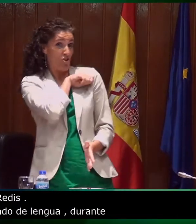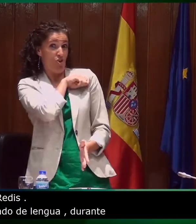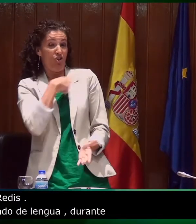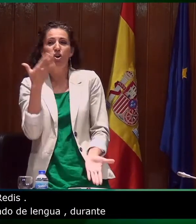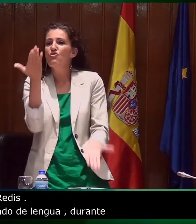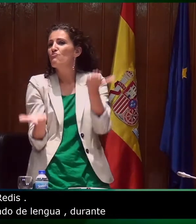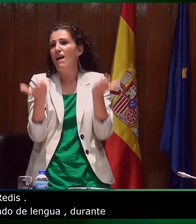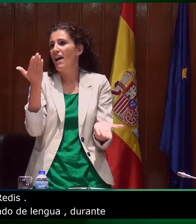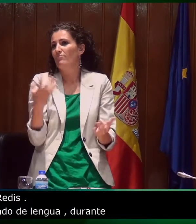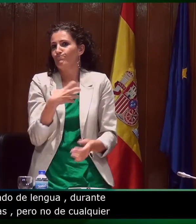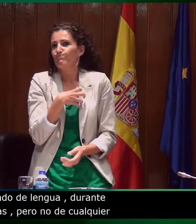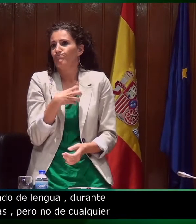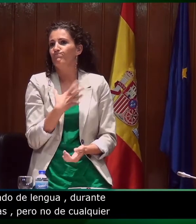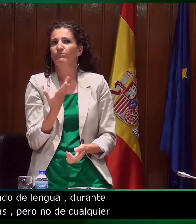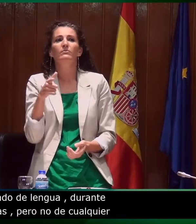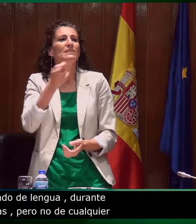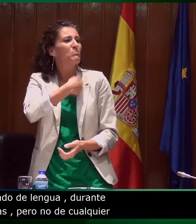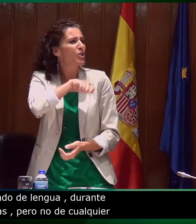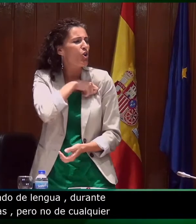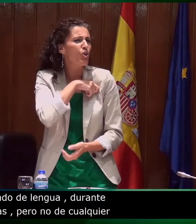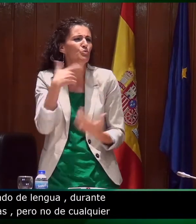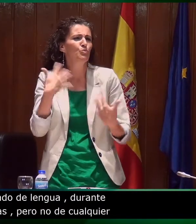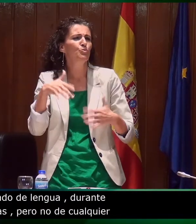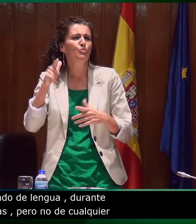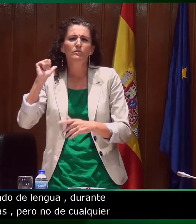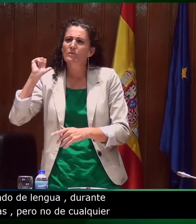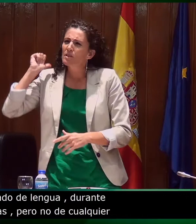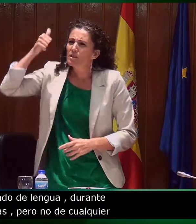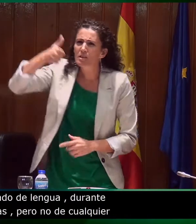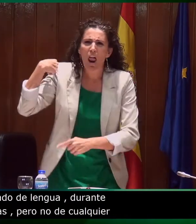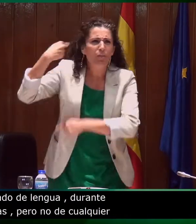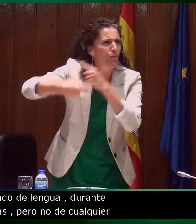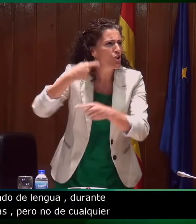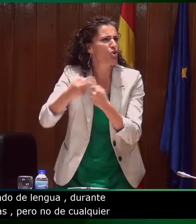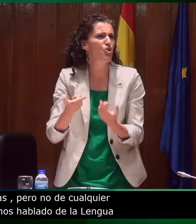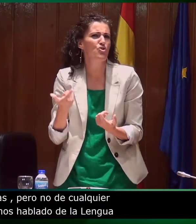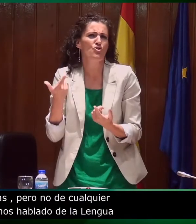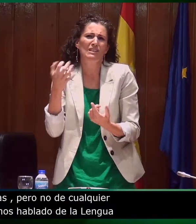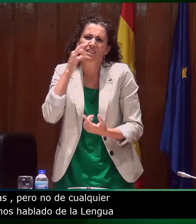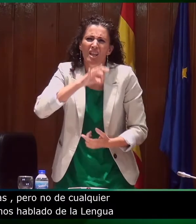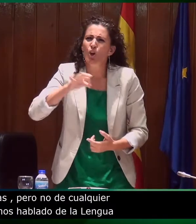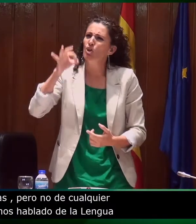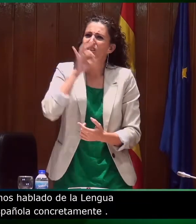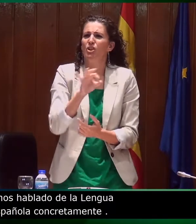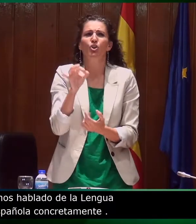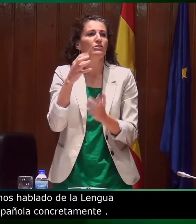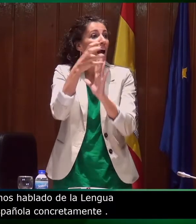la lengua de signos Española y el español no se puede comparar porque el español tiene una larga tradición de